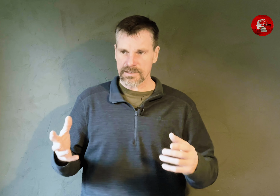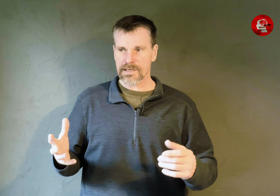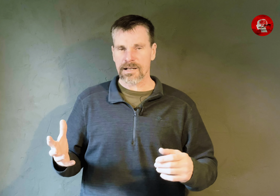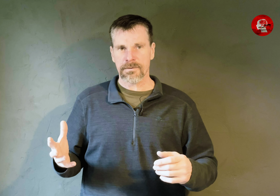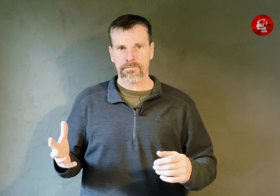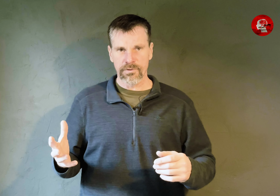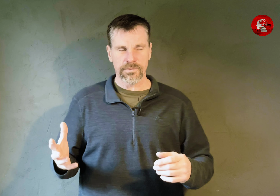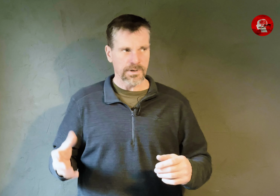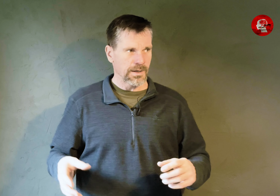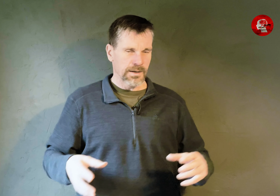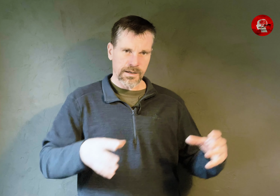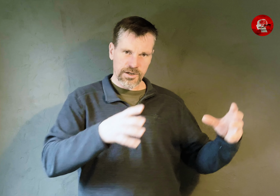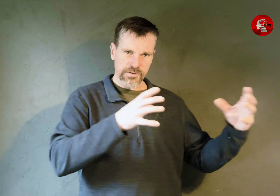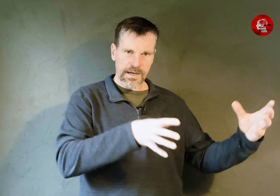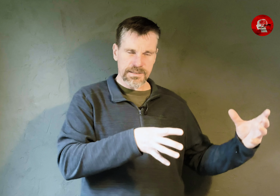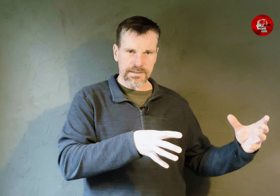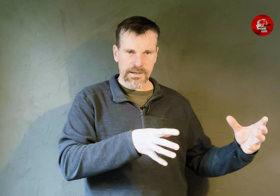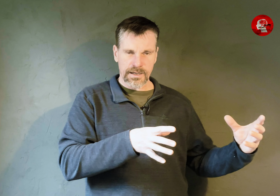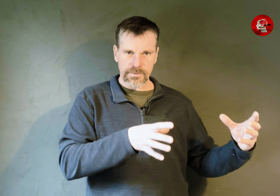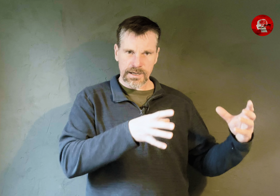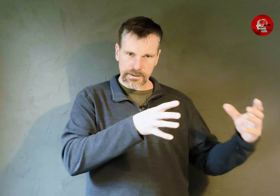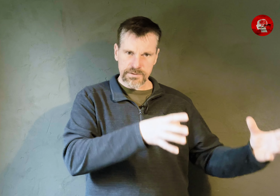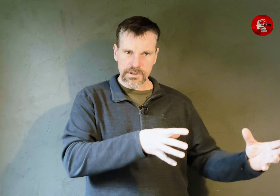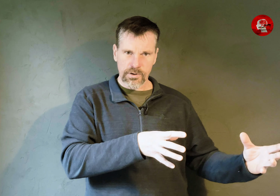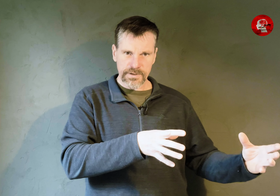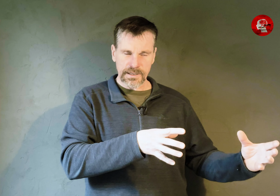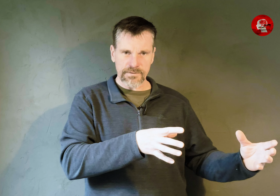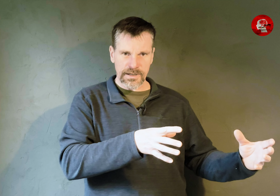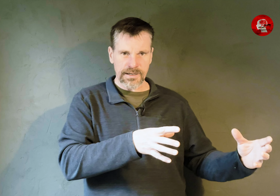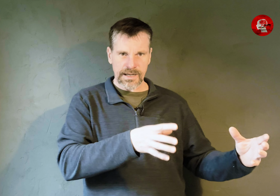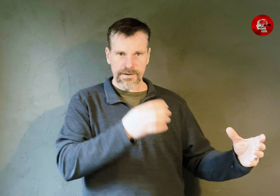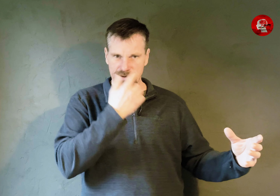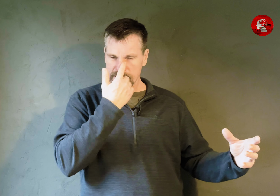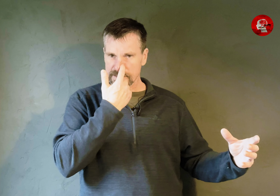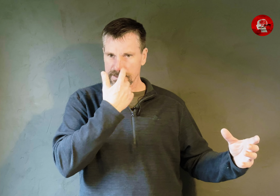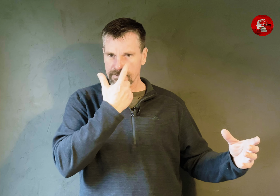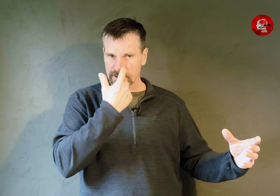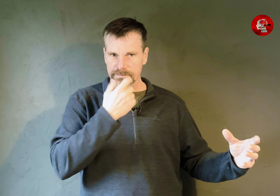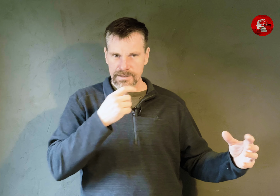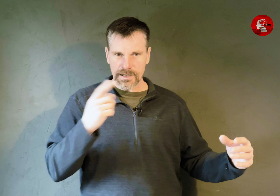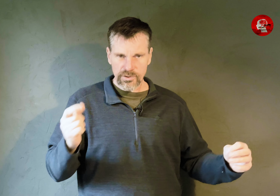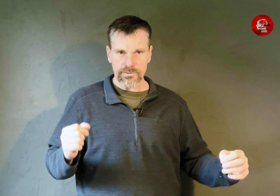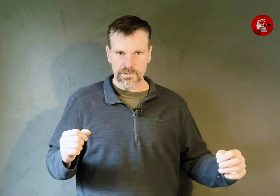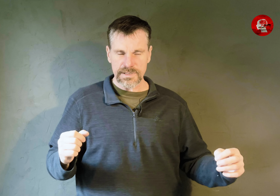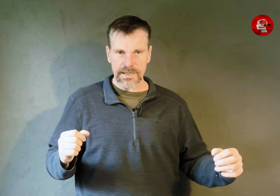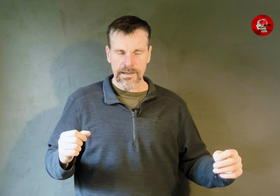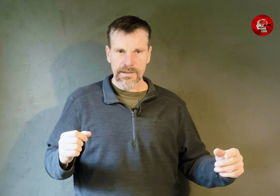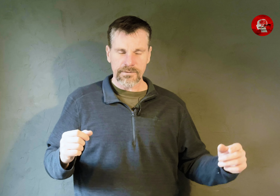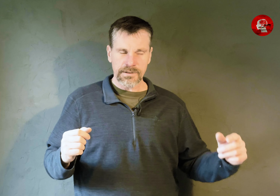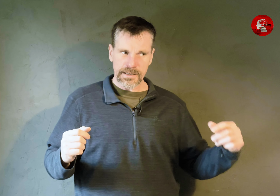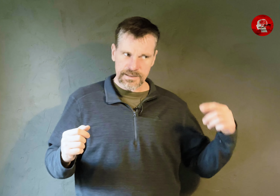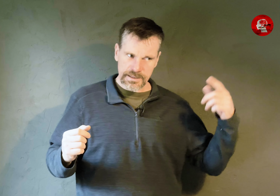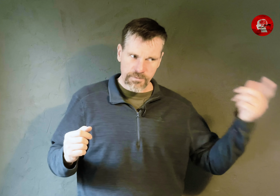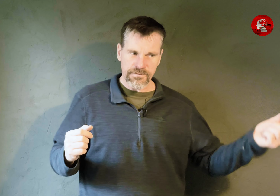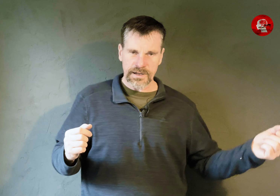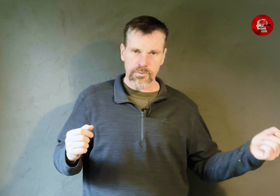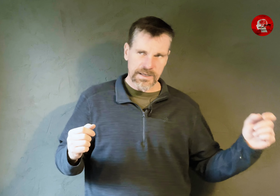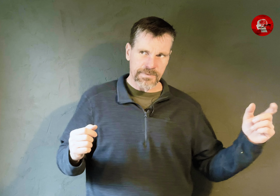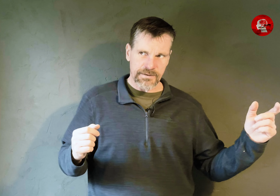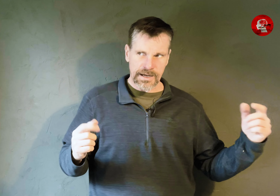materialprüfung in der schweiz hat man gerade noch so die kurbel kriegt weil anfangs wollte man nämlich auch so loslegen und dann ist es aufgefallen moment mal wir